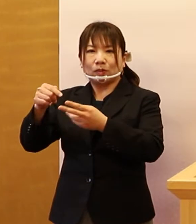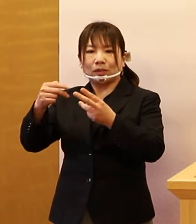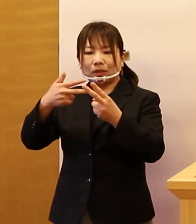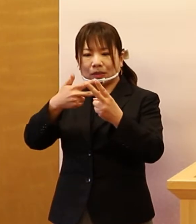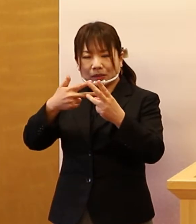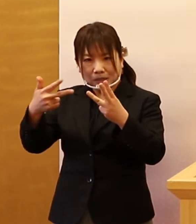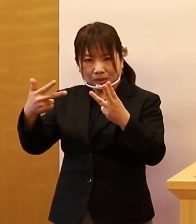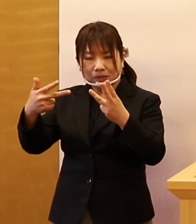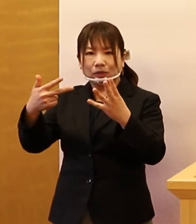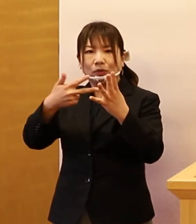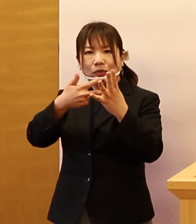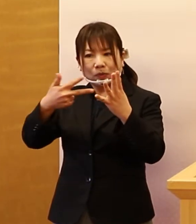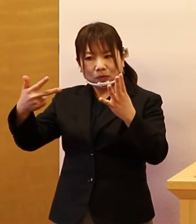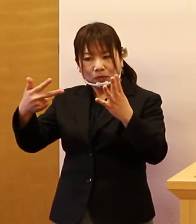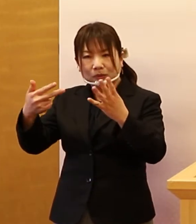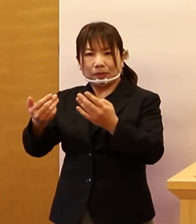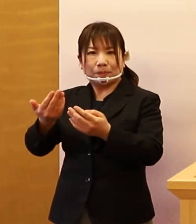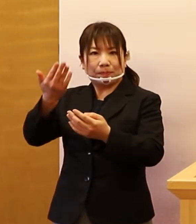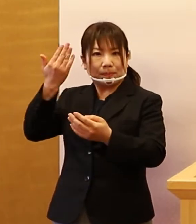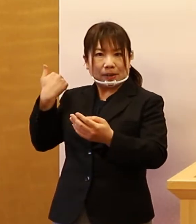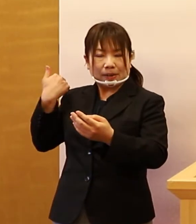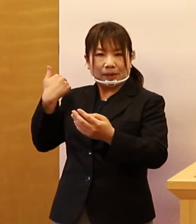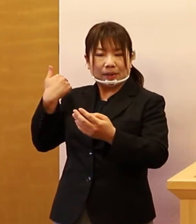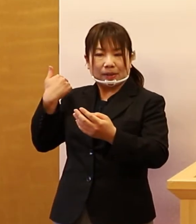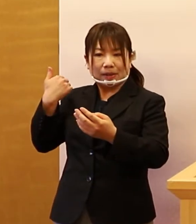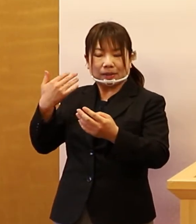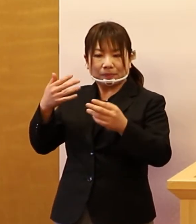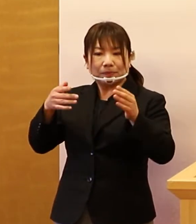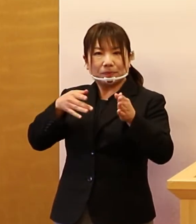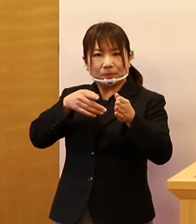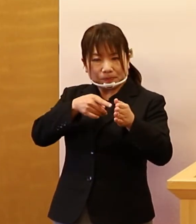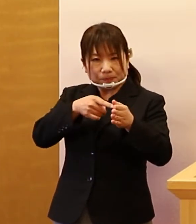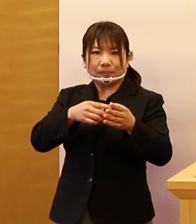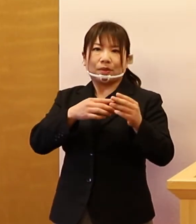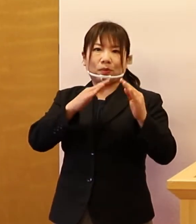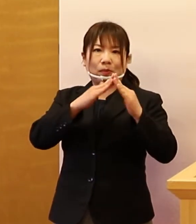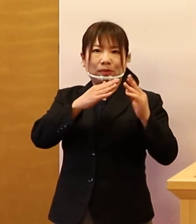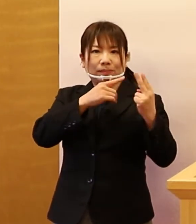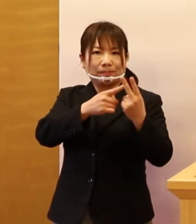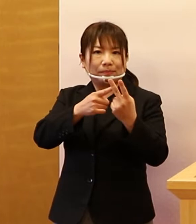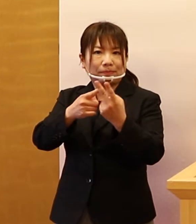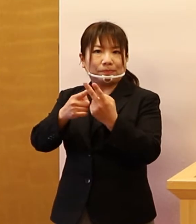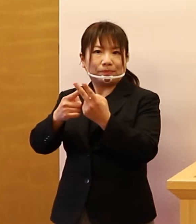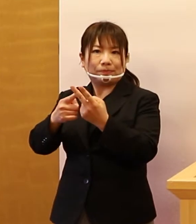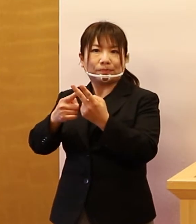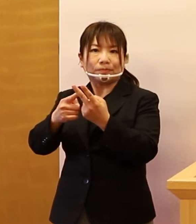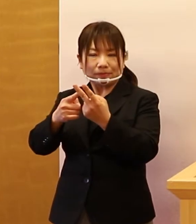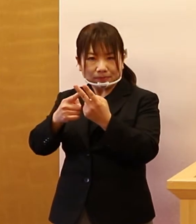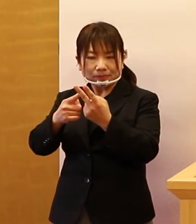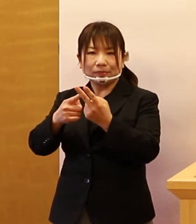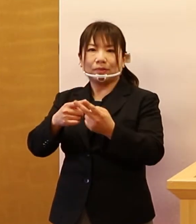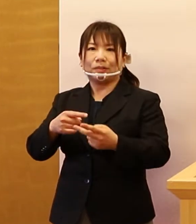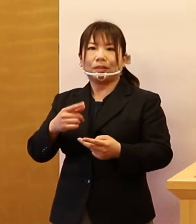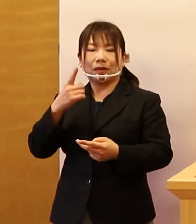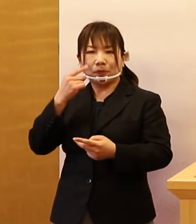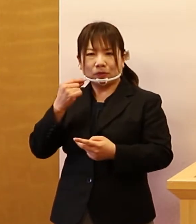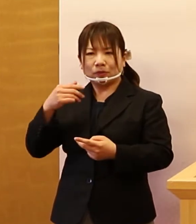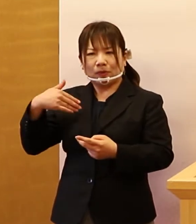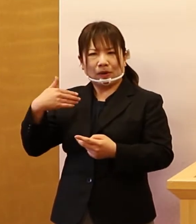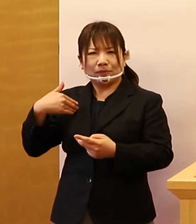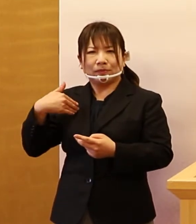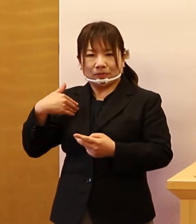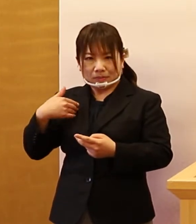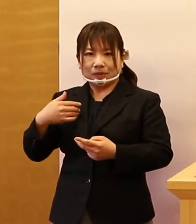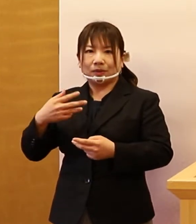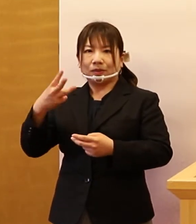に接種券を順次発送していますので、ご自身の3回目接種日をご確認